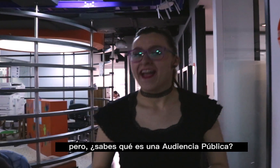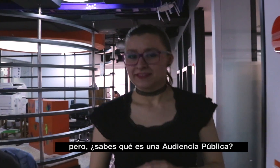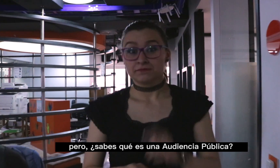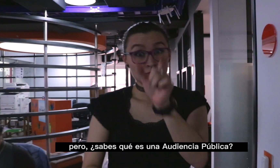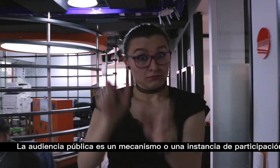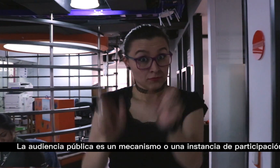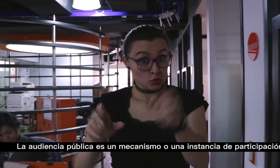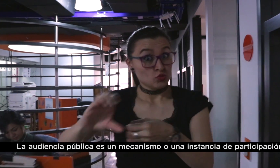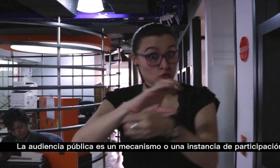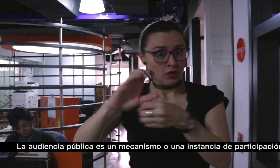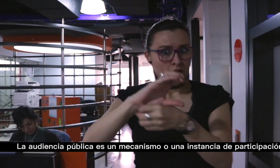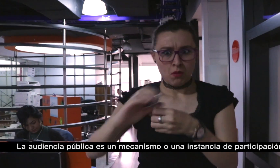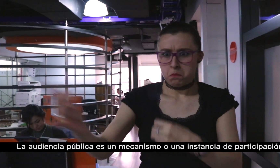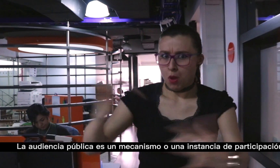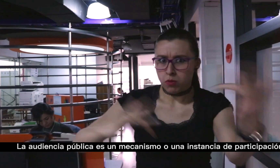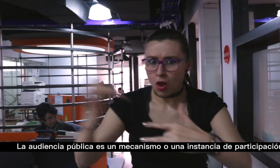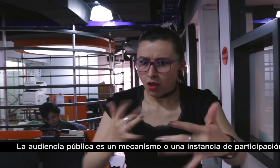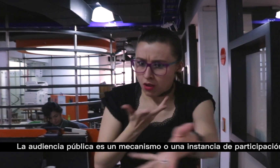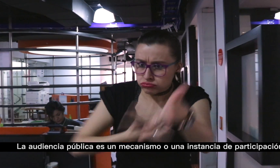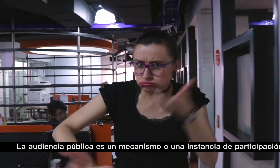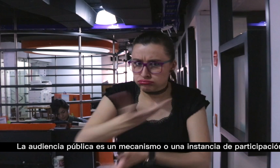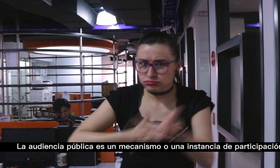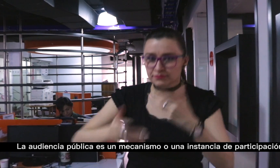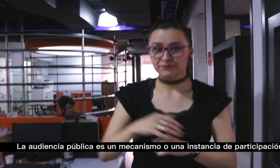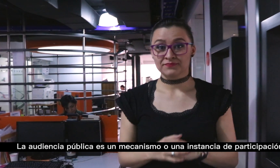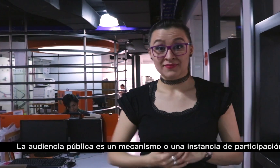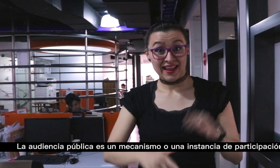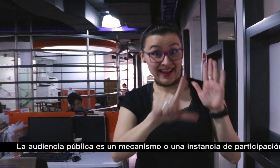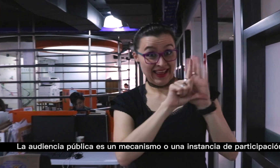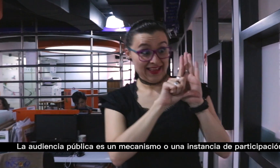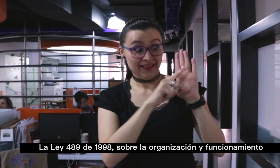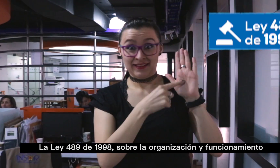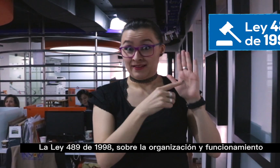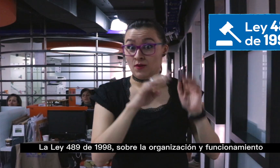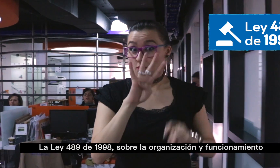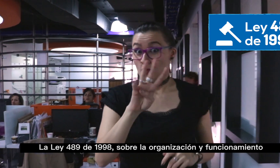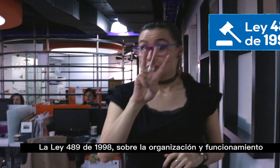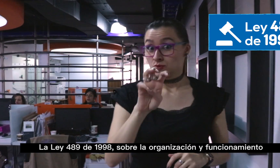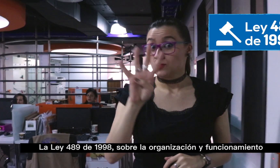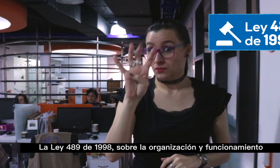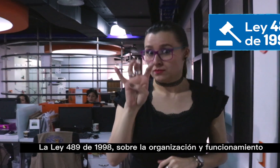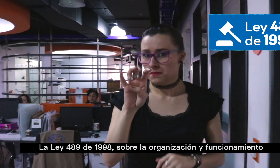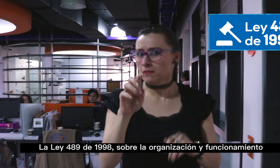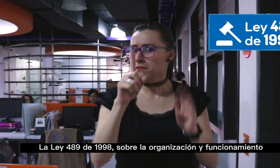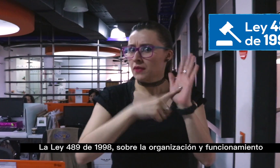La audiencia pública es un mecanismo o una instancia de participación. La Ley 489 de